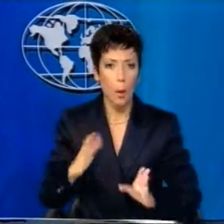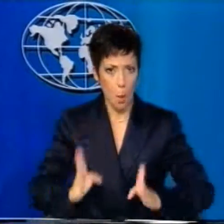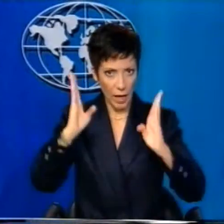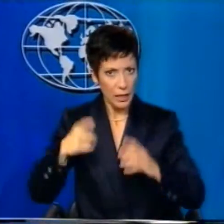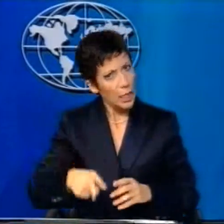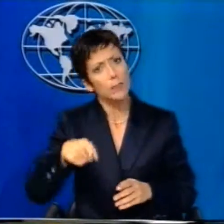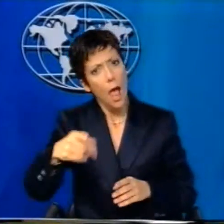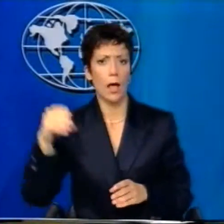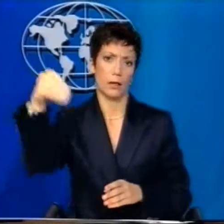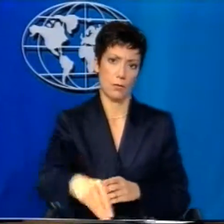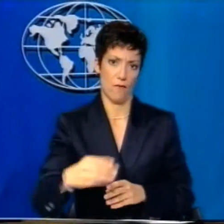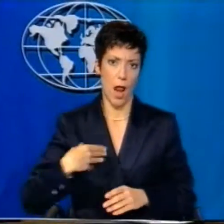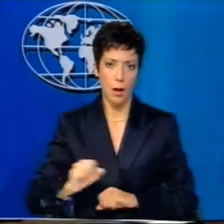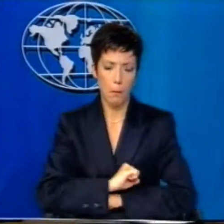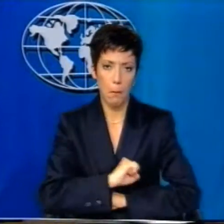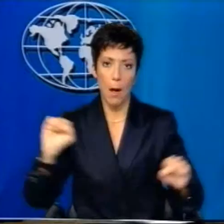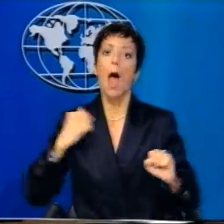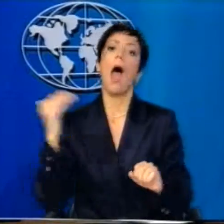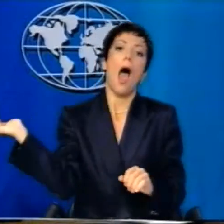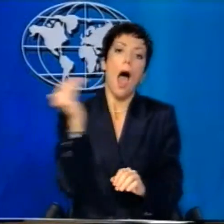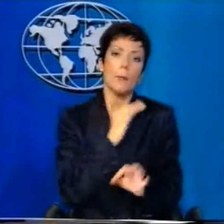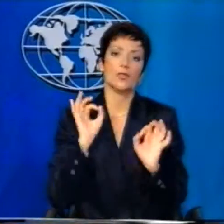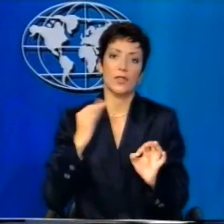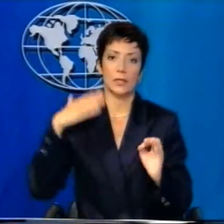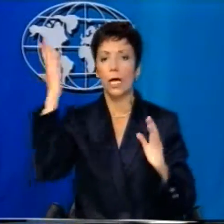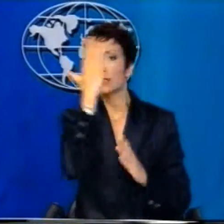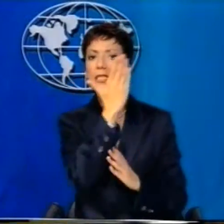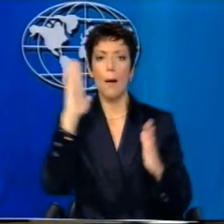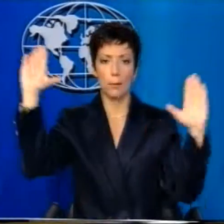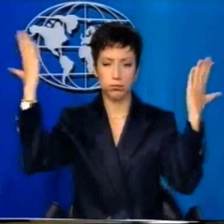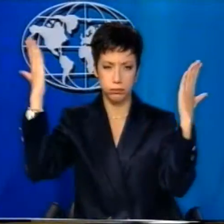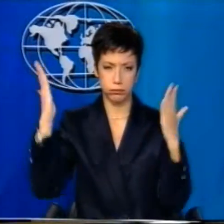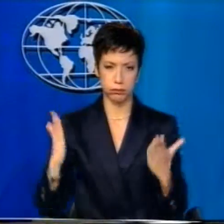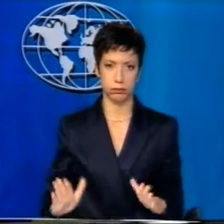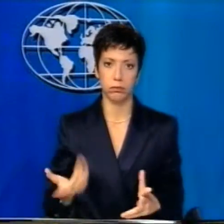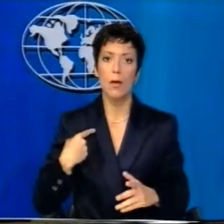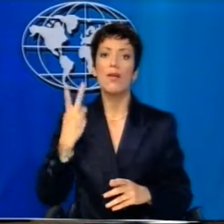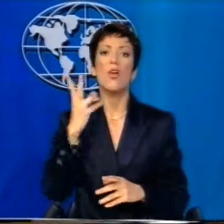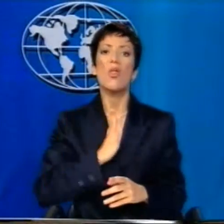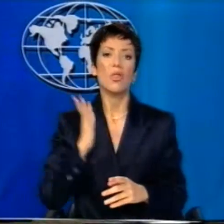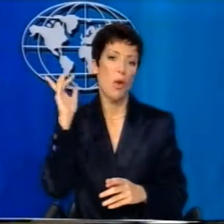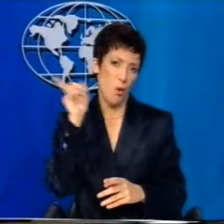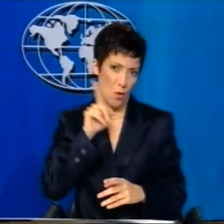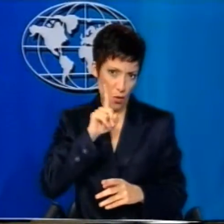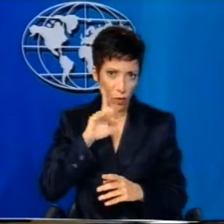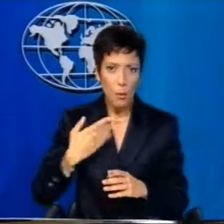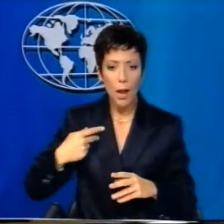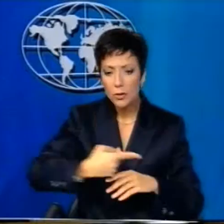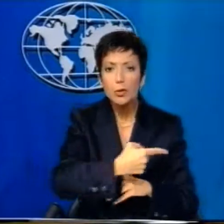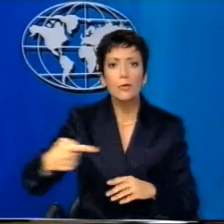και πιθανότατα από τζάμια που έσπασαν τραυματίστηκαν 2 κοπέλες που διαμένουν στον πρώτο όροφο της πολυκατοικίας,